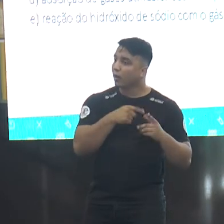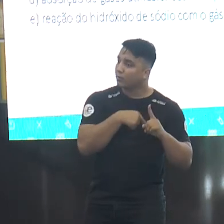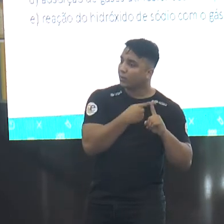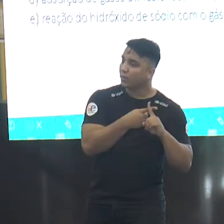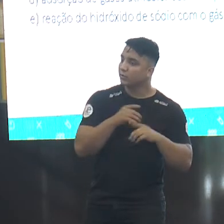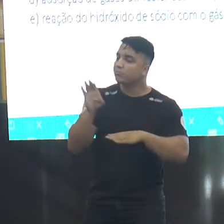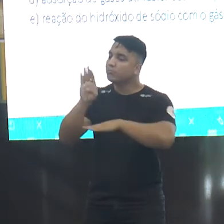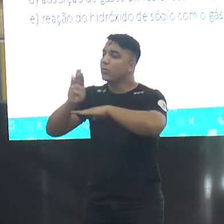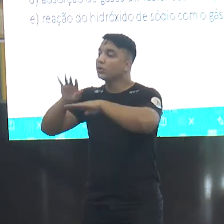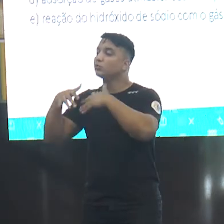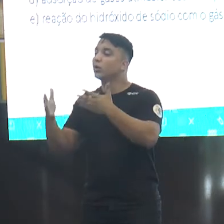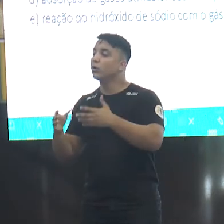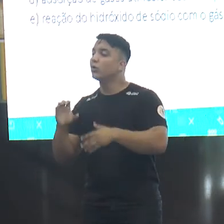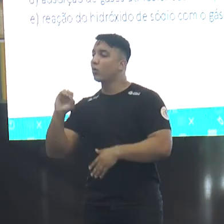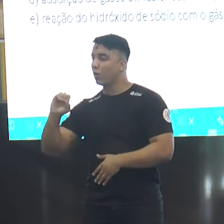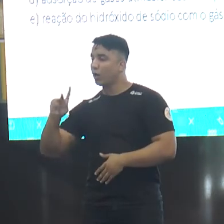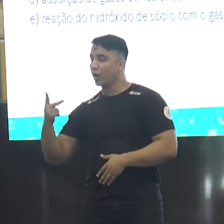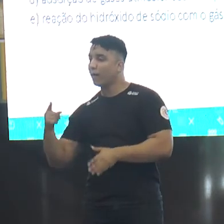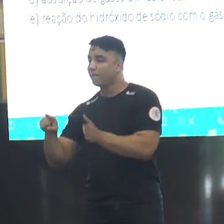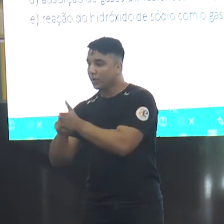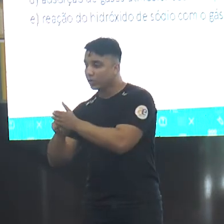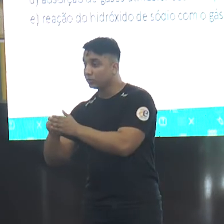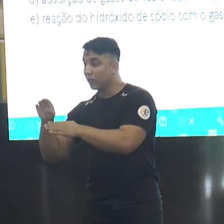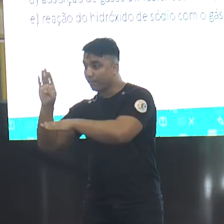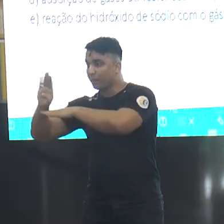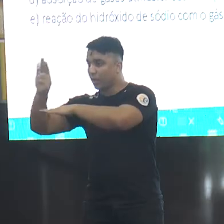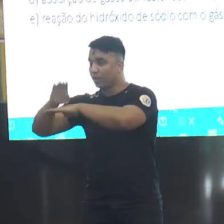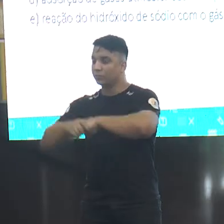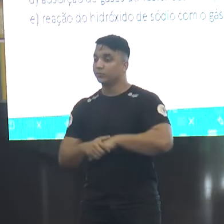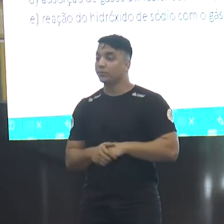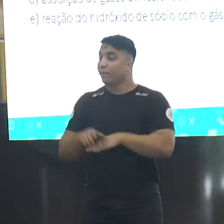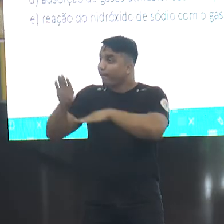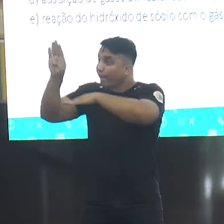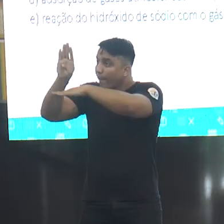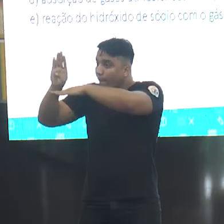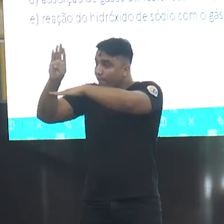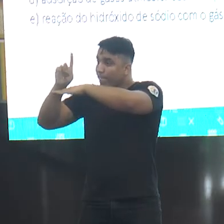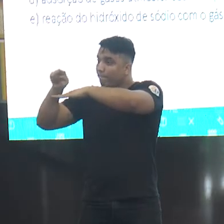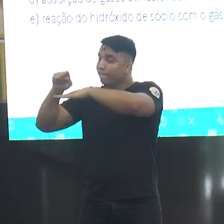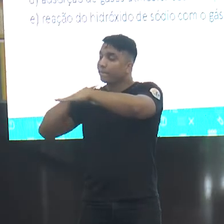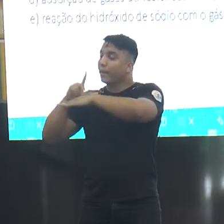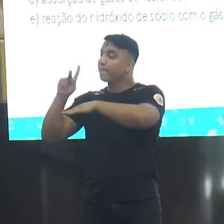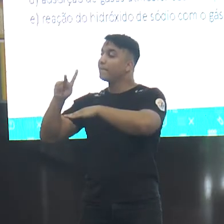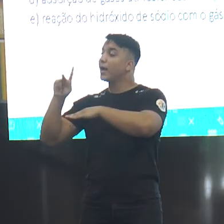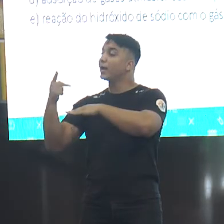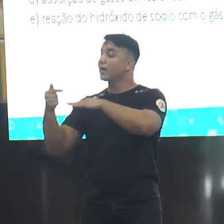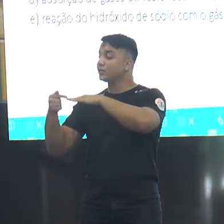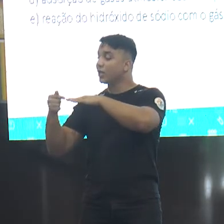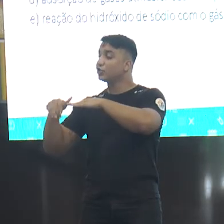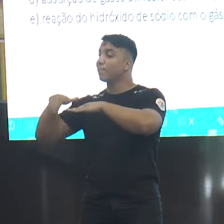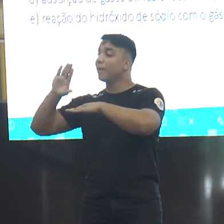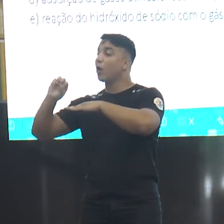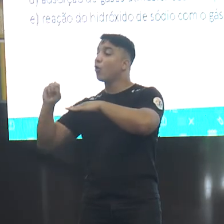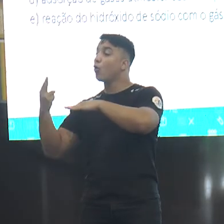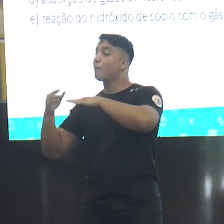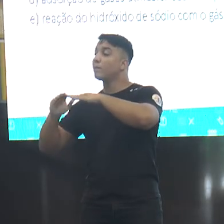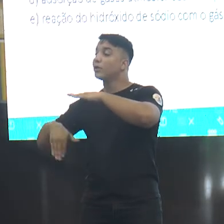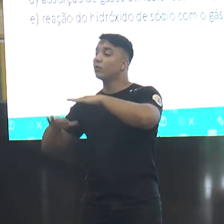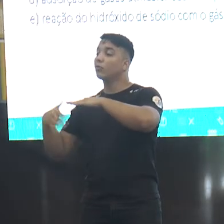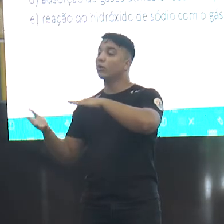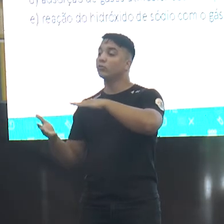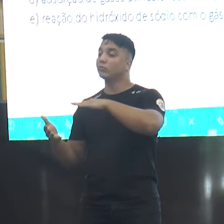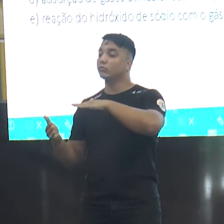Base libera o quê? A base, ela tem pH maior do que 7 ou menor